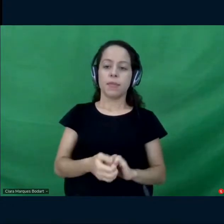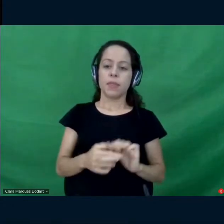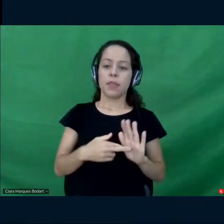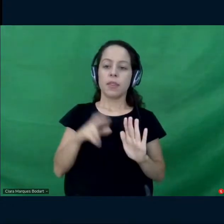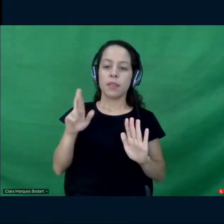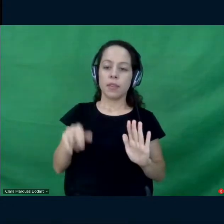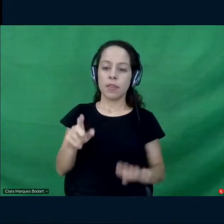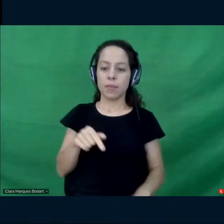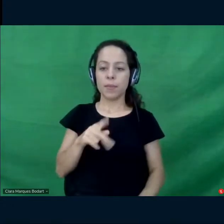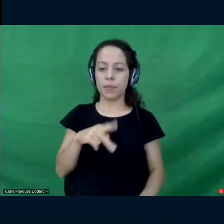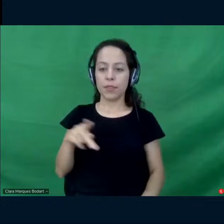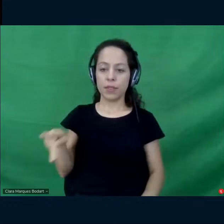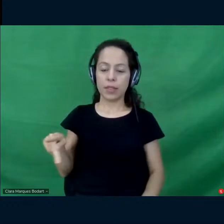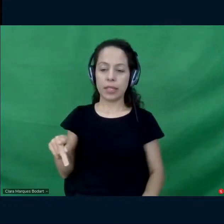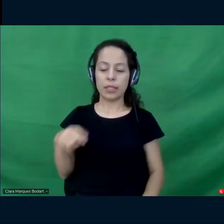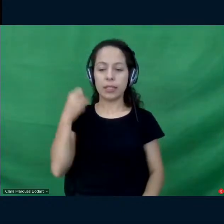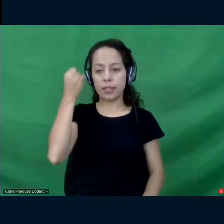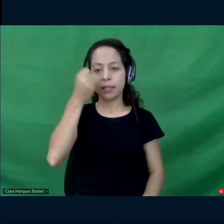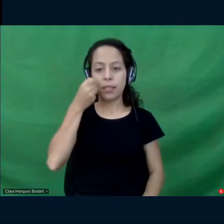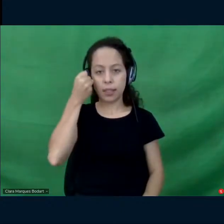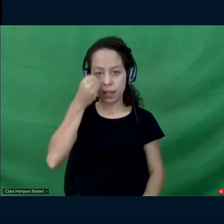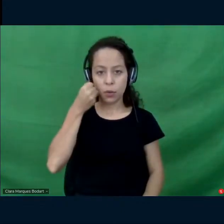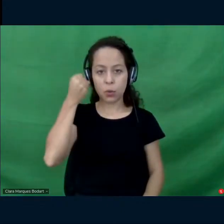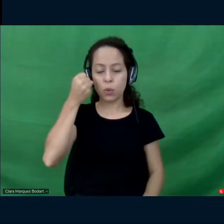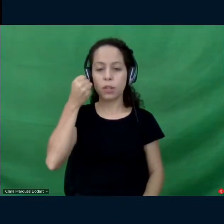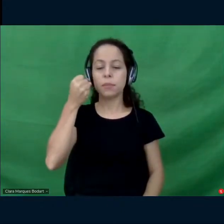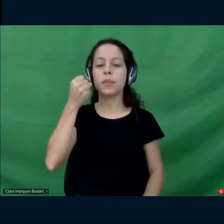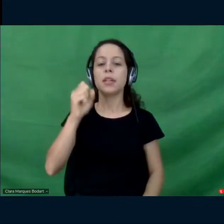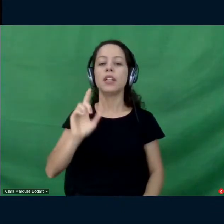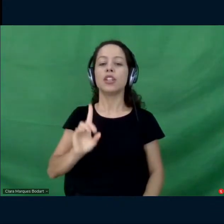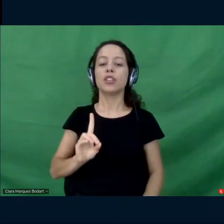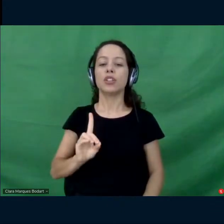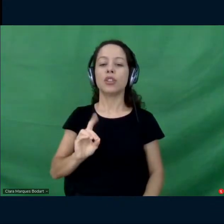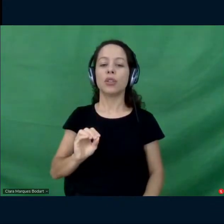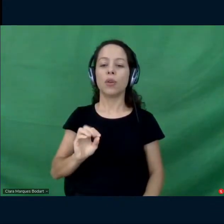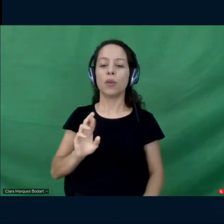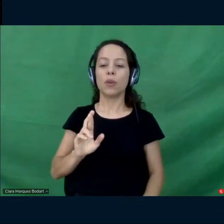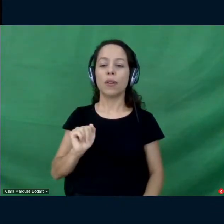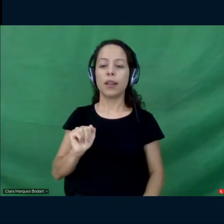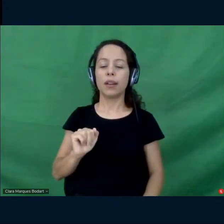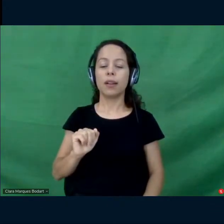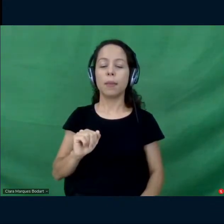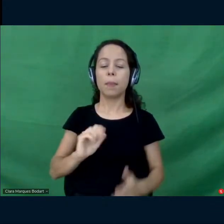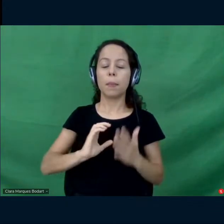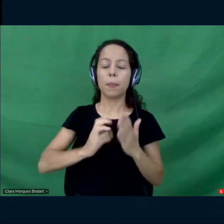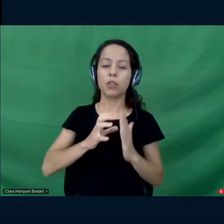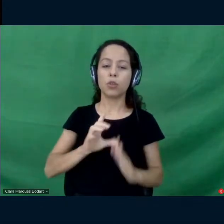com a professora senadora Dorinha, né, senadora professora Dorinha, do Democratas.